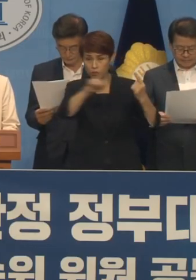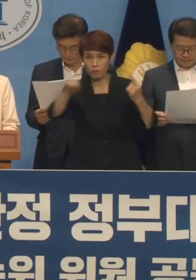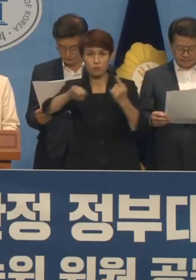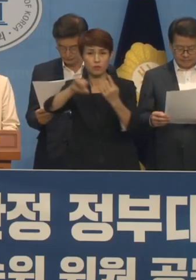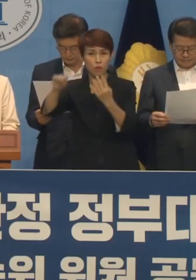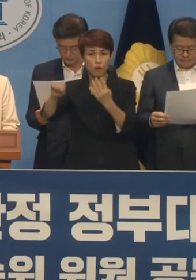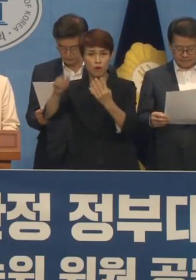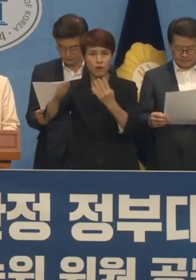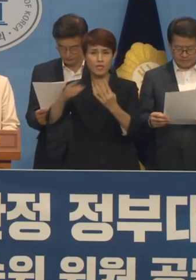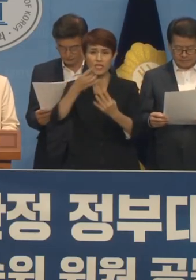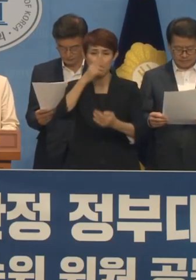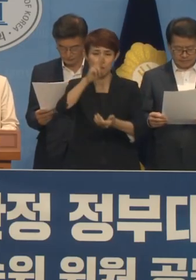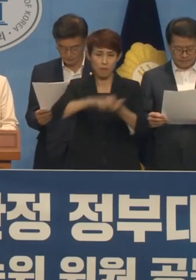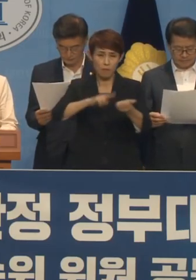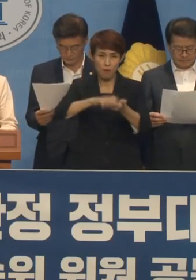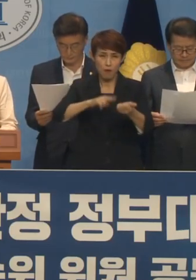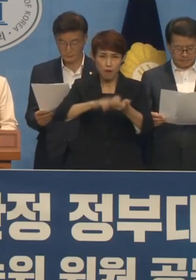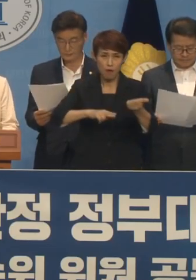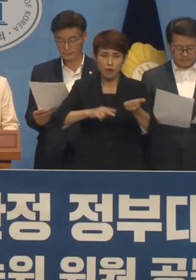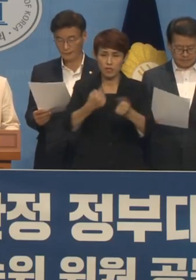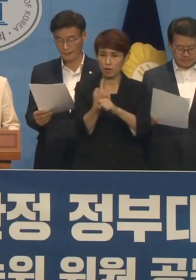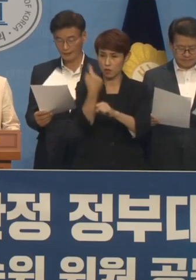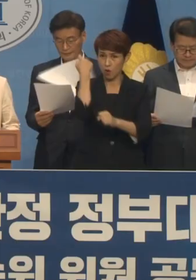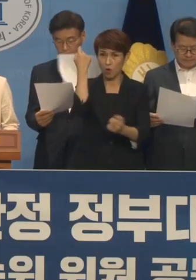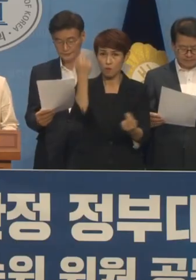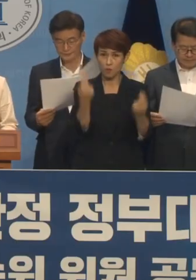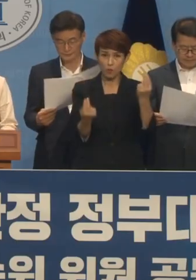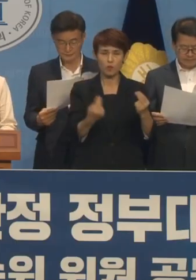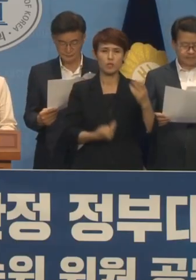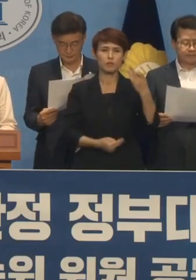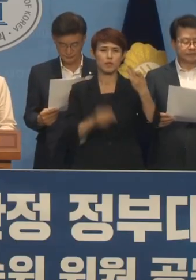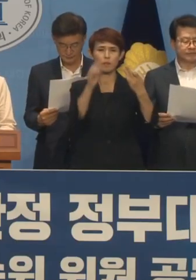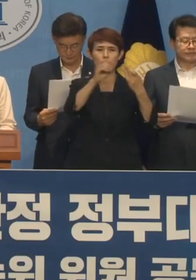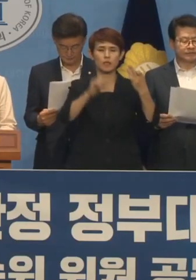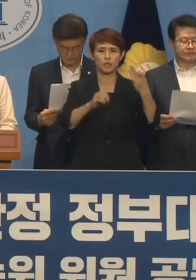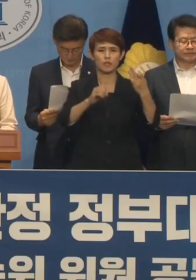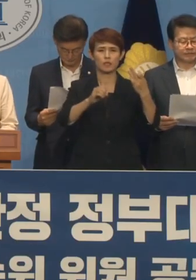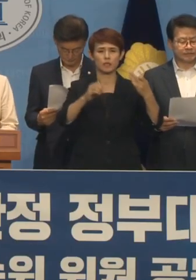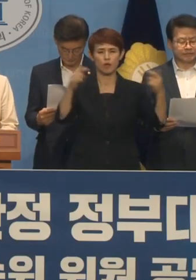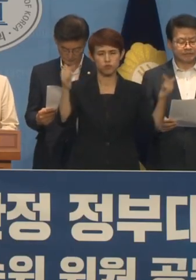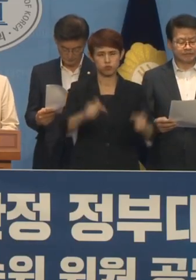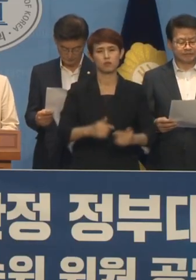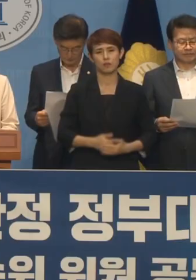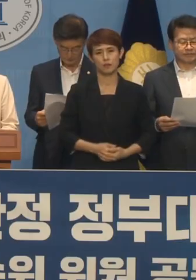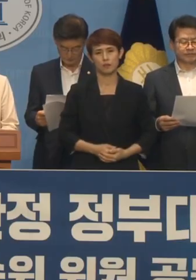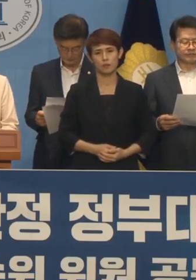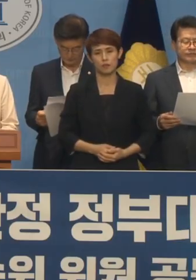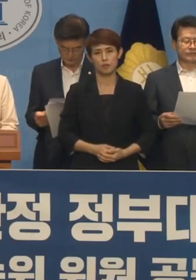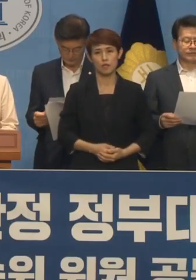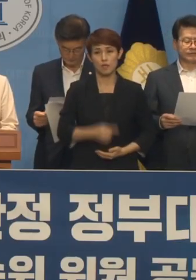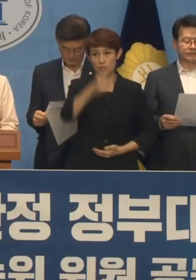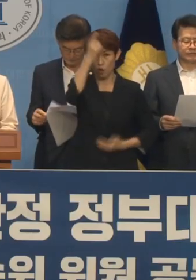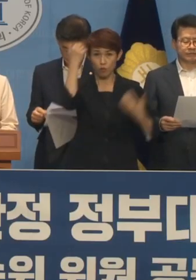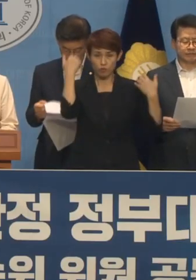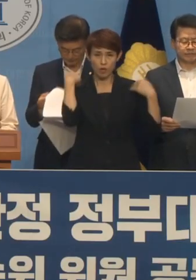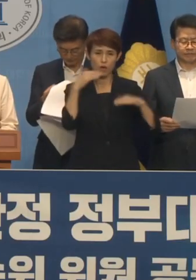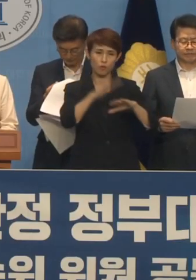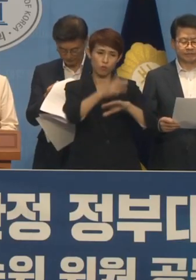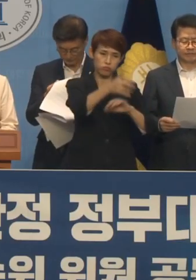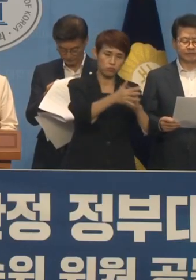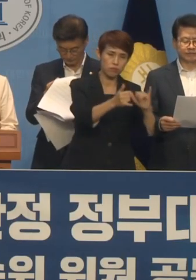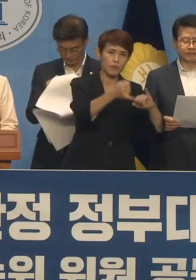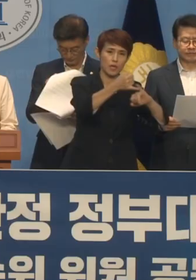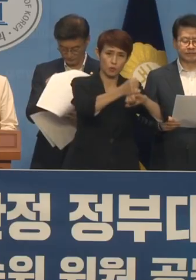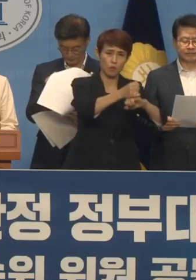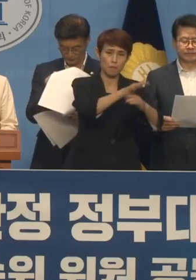4월까지 쌀 판매량은 전년 대비 13%나 감소했다. 정부가 농민과 국민에게 약속한